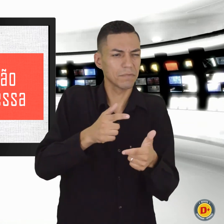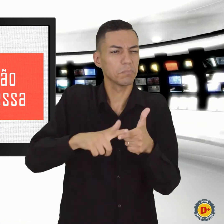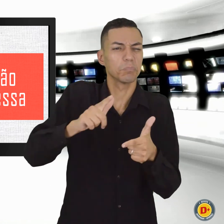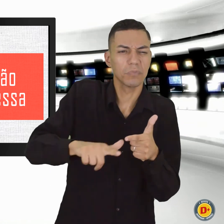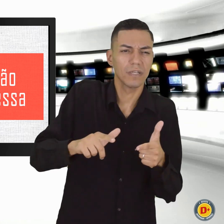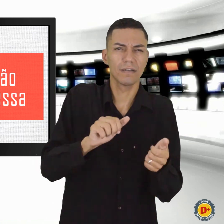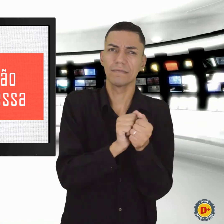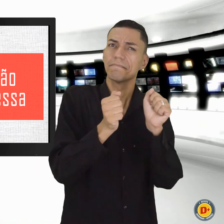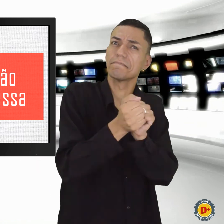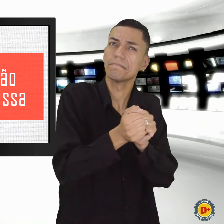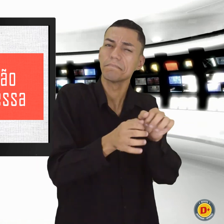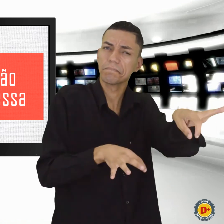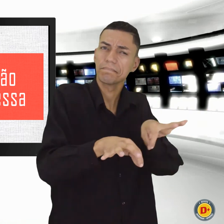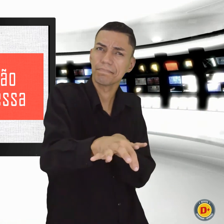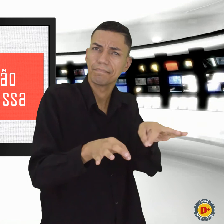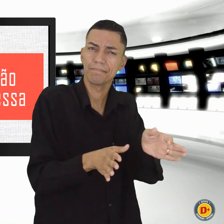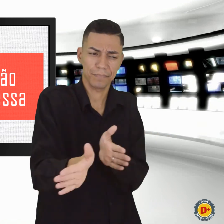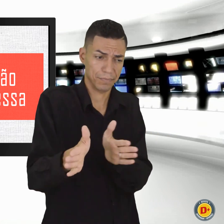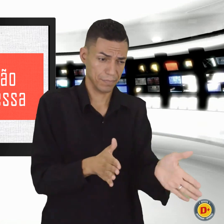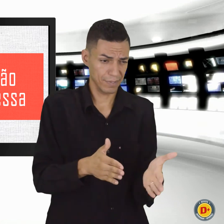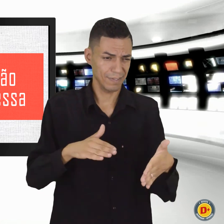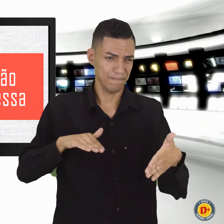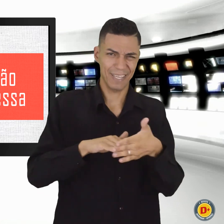inclusive atitudinais. 5.